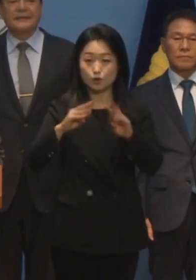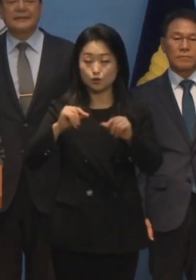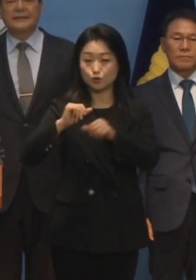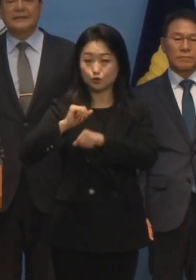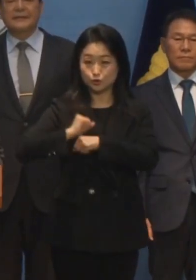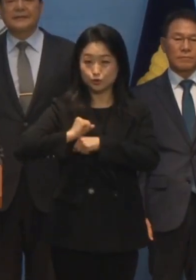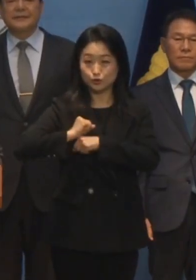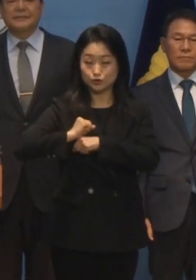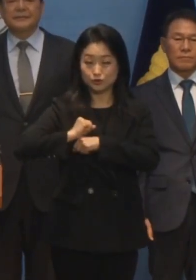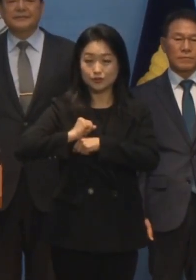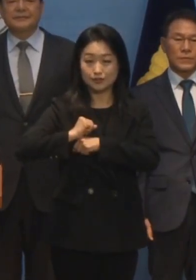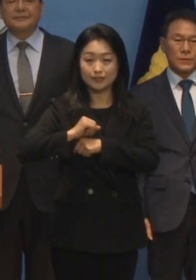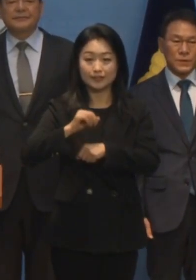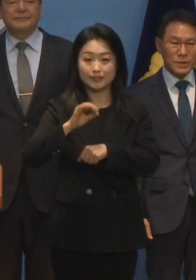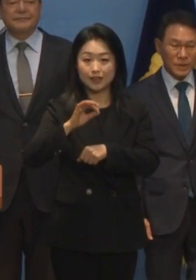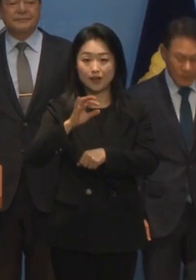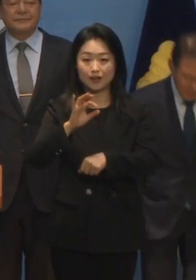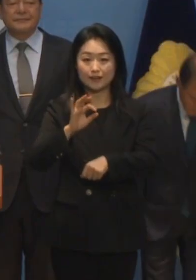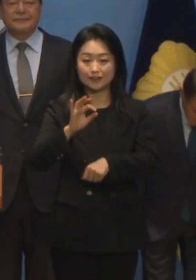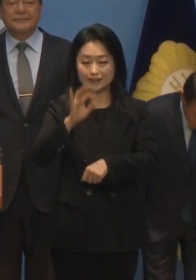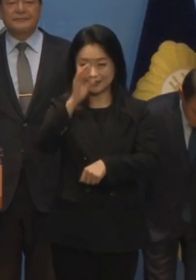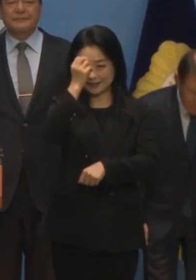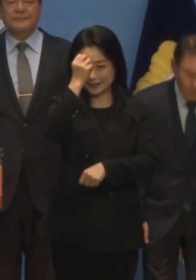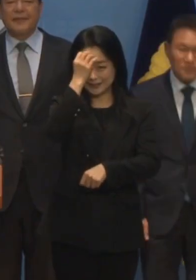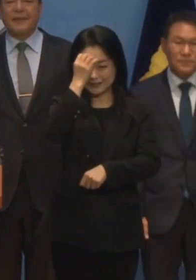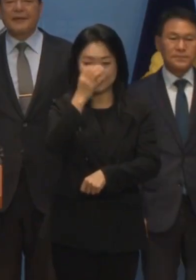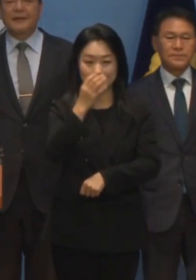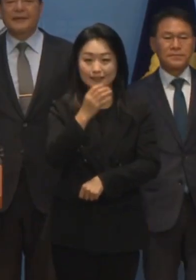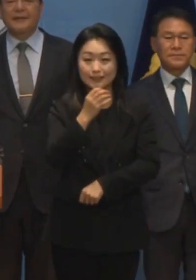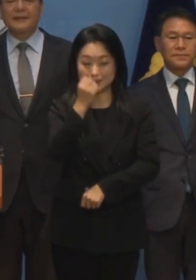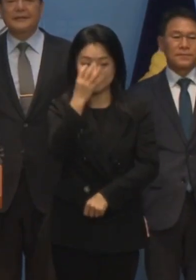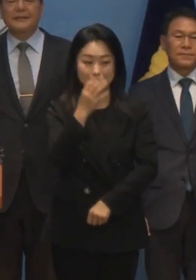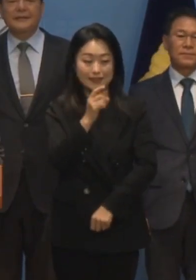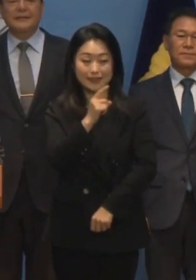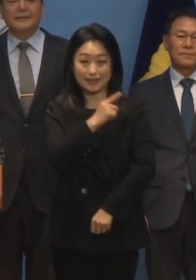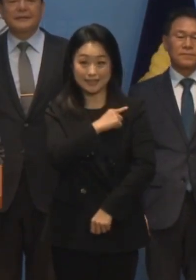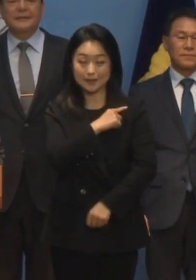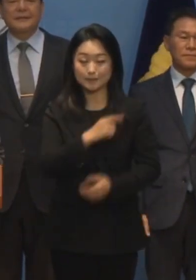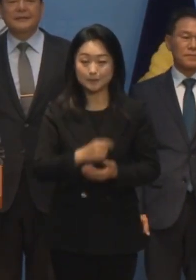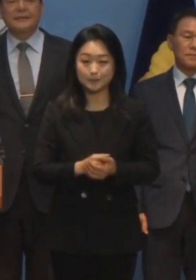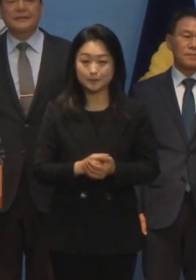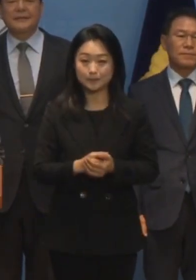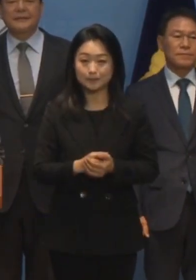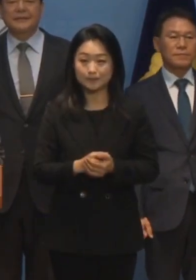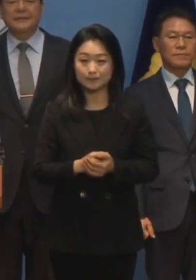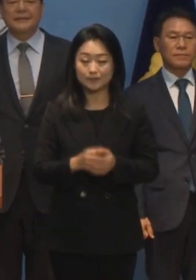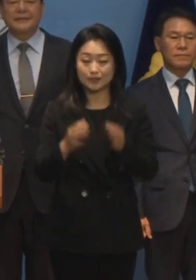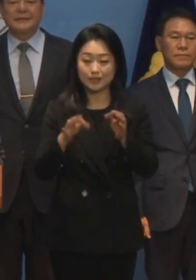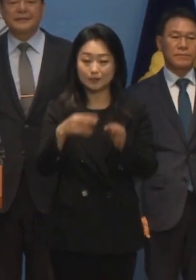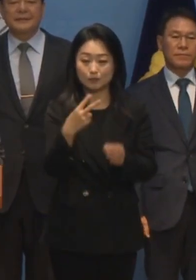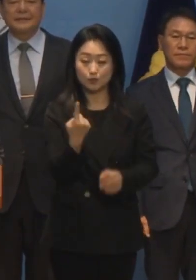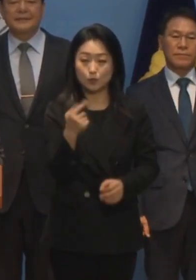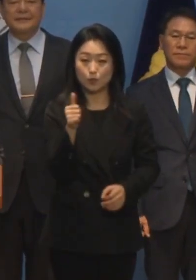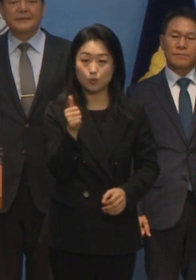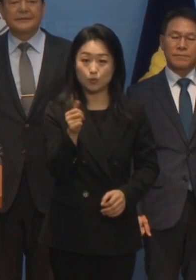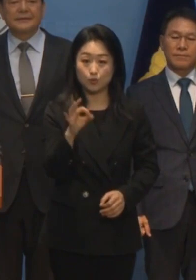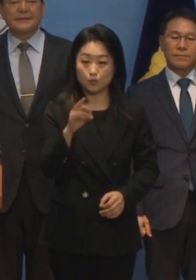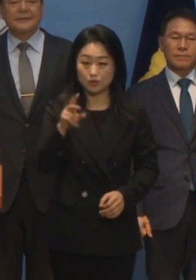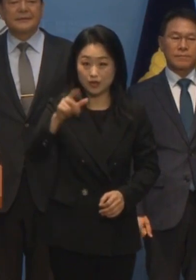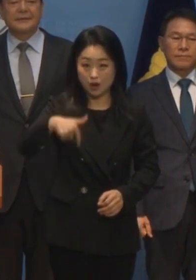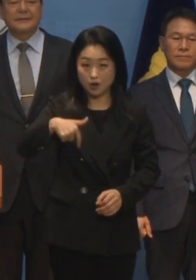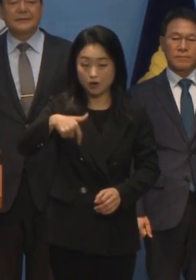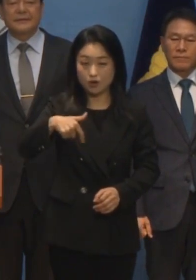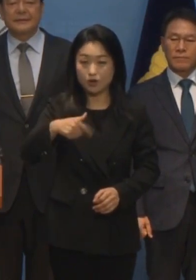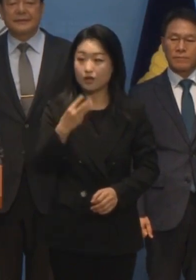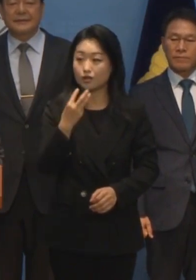전 이작사령관님 와주셨습니다. 네, 안녕하십니까. 김도균 예비역 육군중장 전 수방사령관님